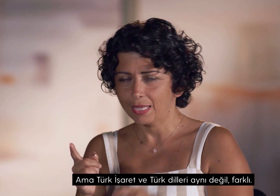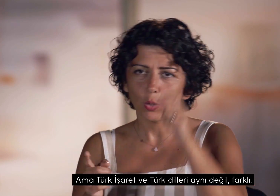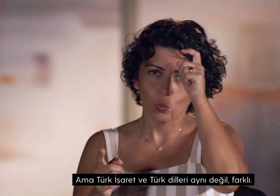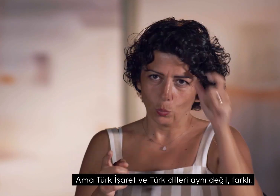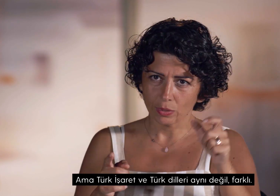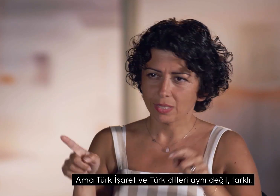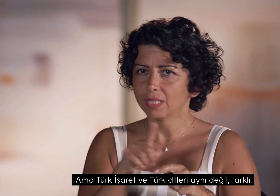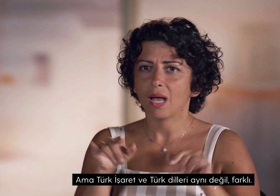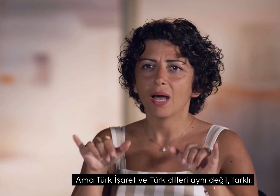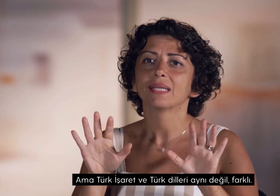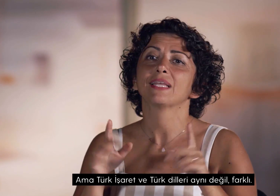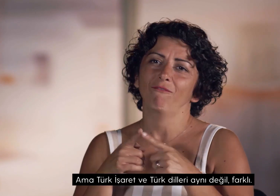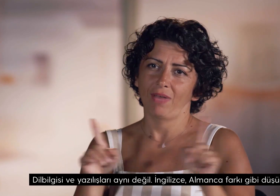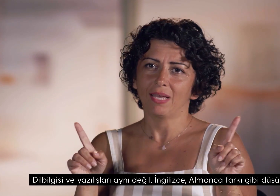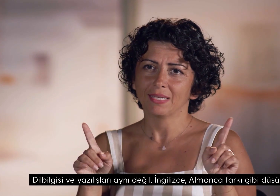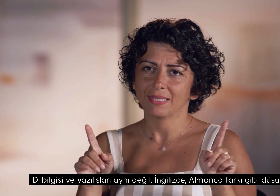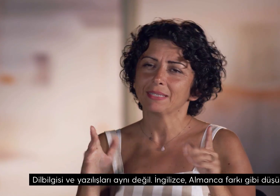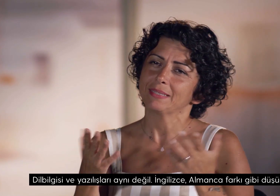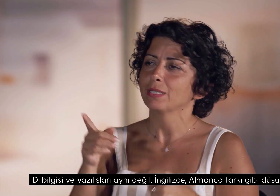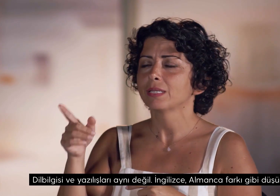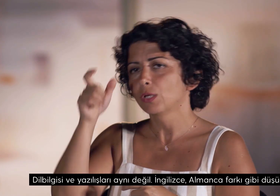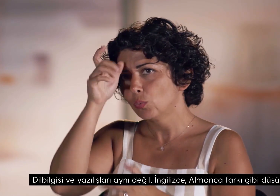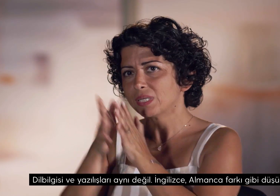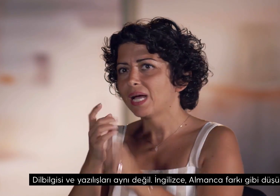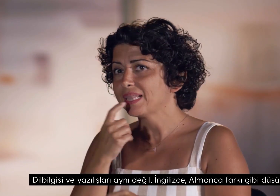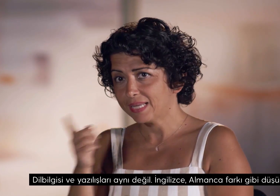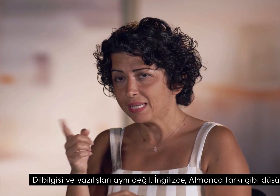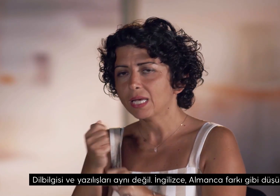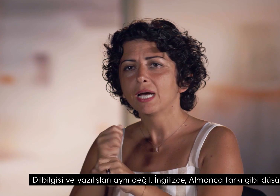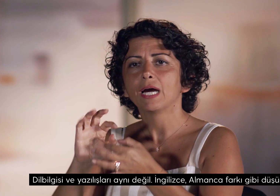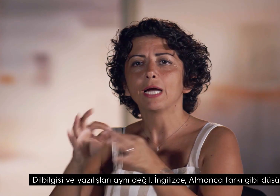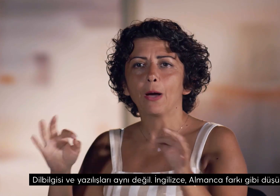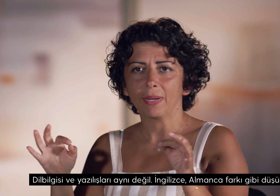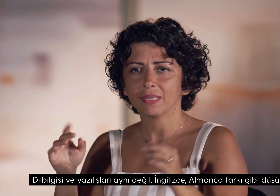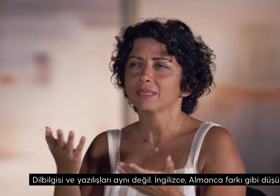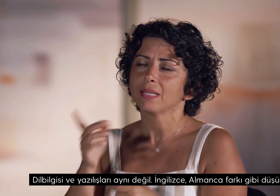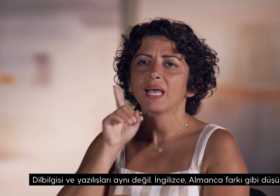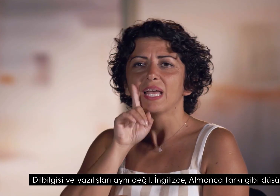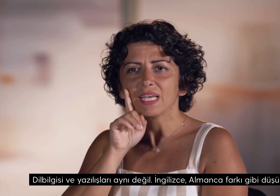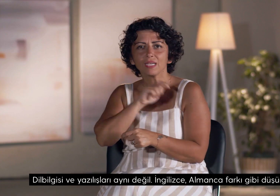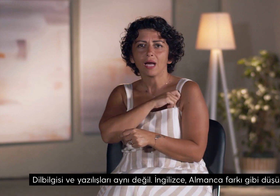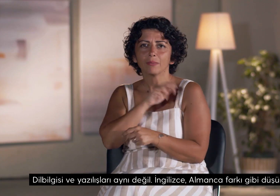aynı değil, farklı. Dil bilgisi ve yazılışları aynı değil. İngilizce, Almanca farkı gibi